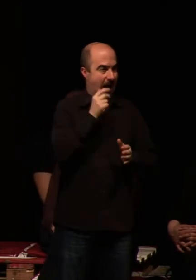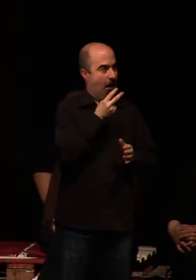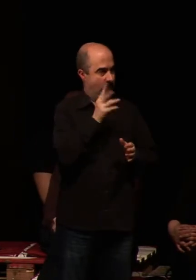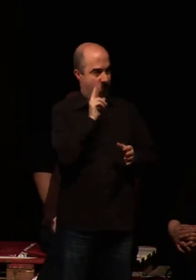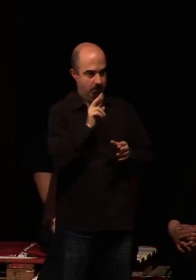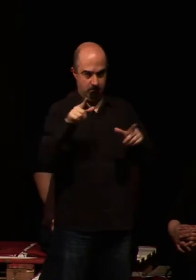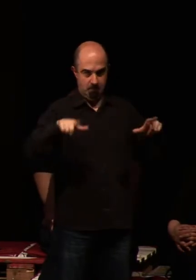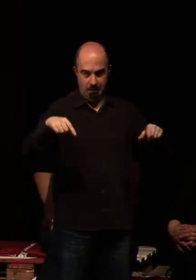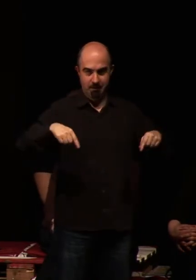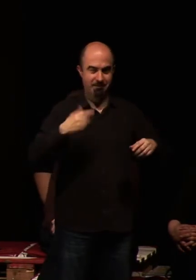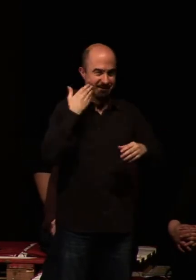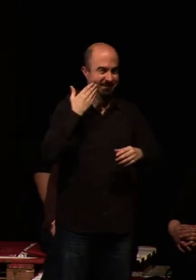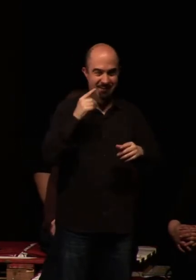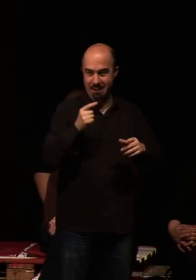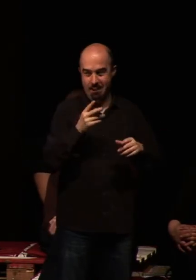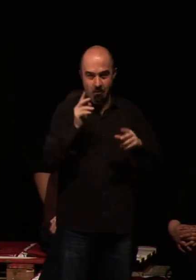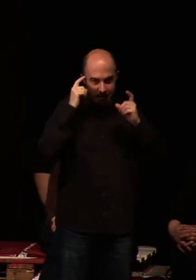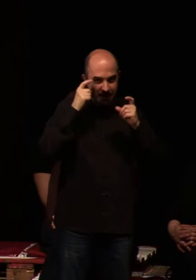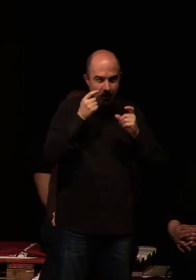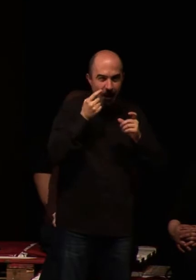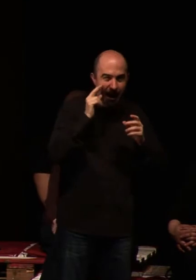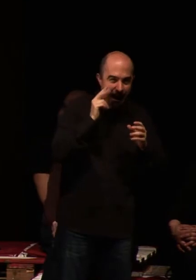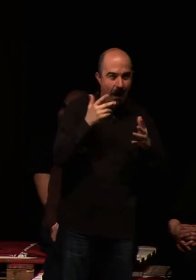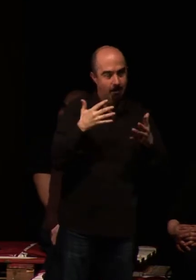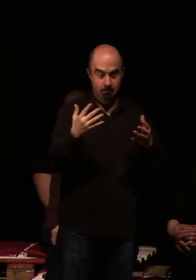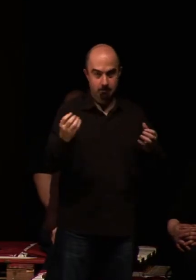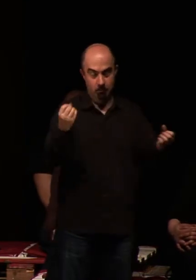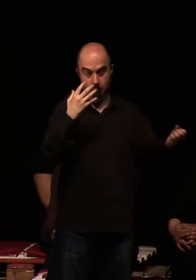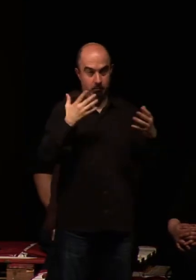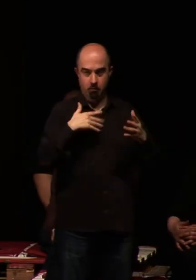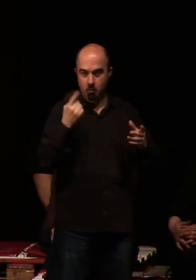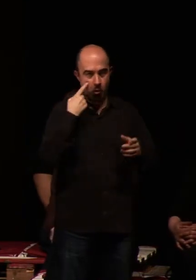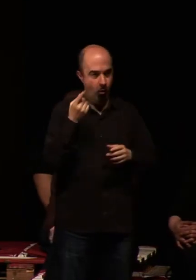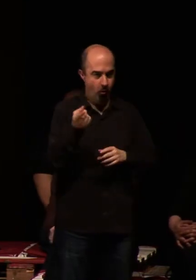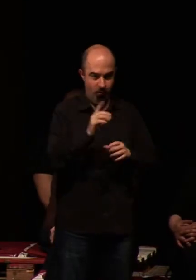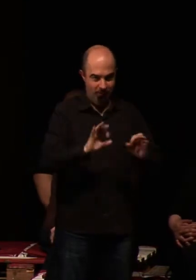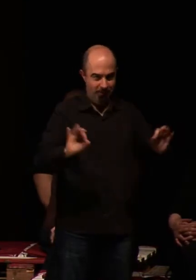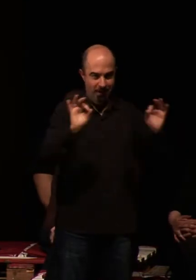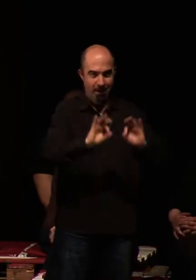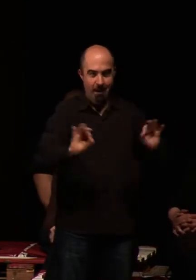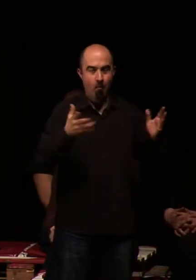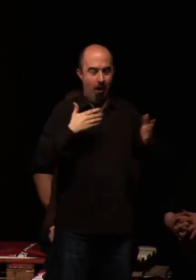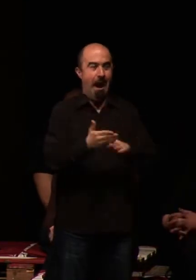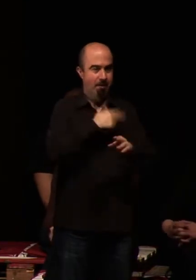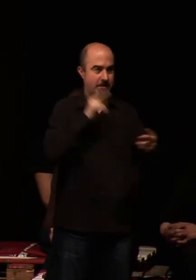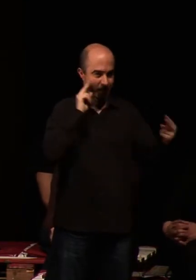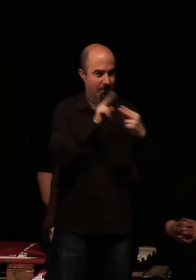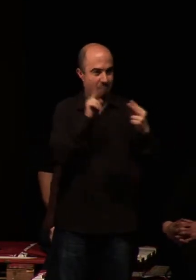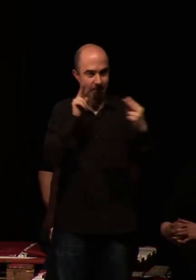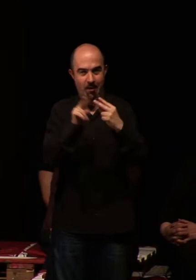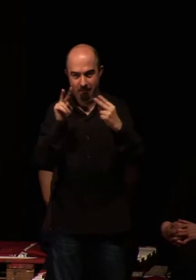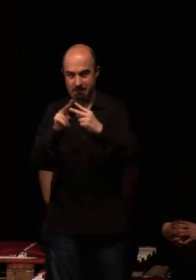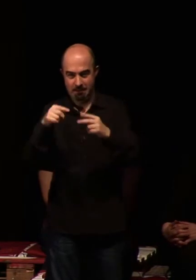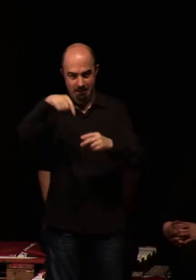en aquesta sala, intento veure, encara que haig de ser sincer i no veig absolutament res, però els he vist i les he vistes abans